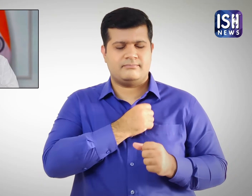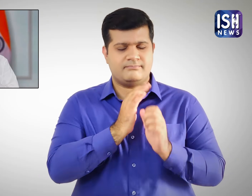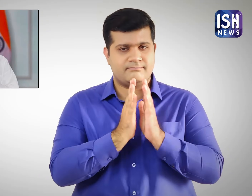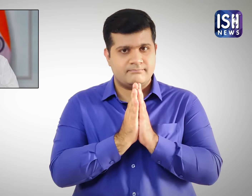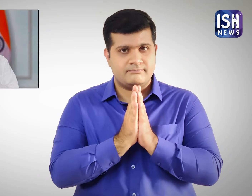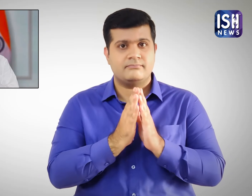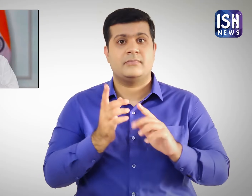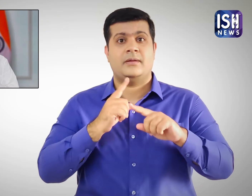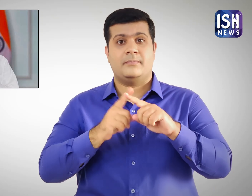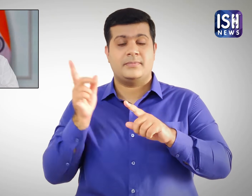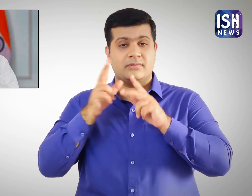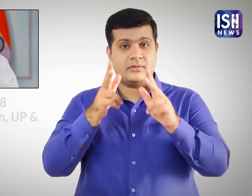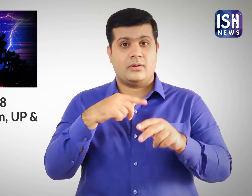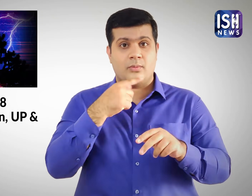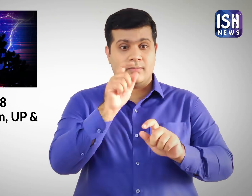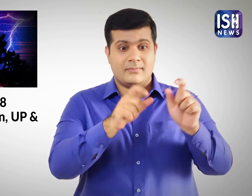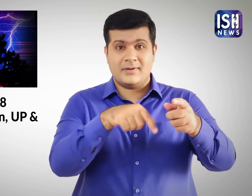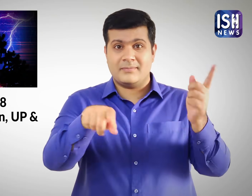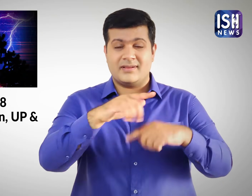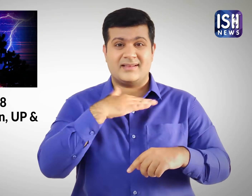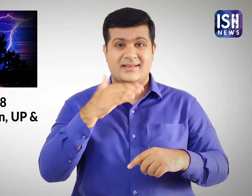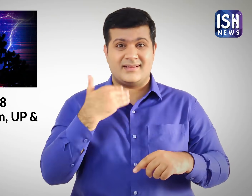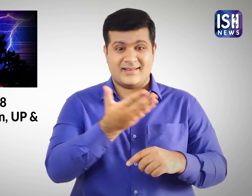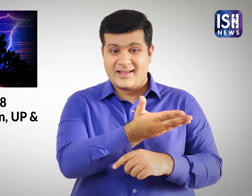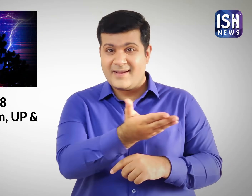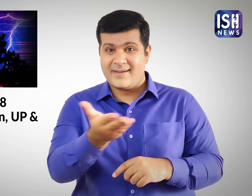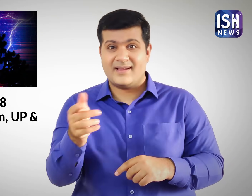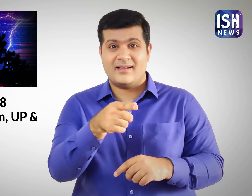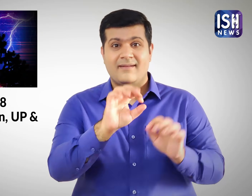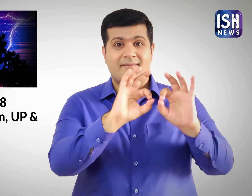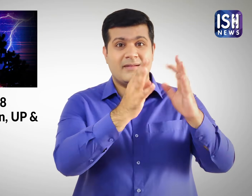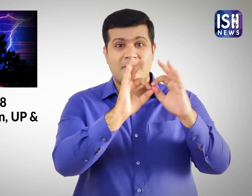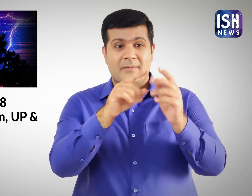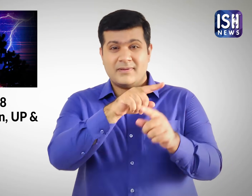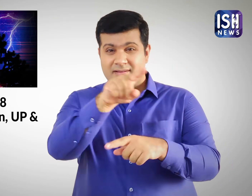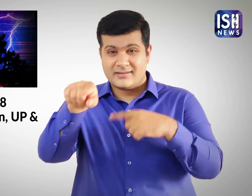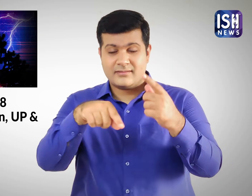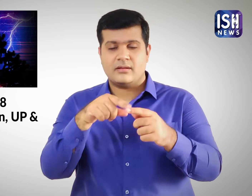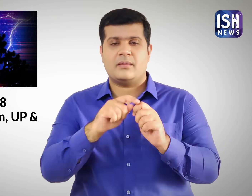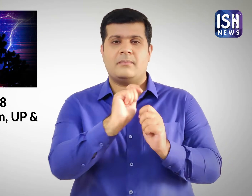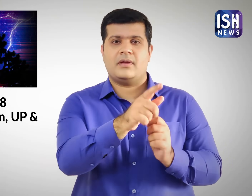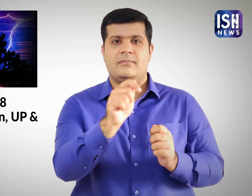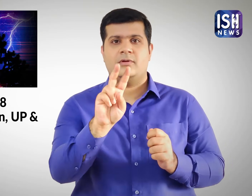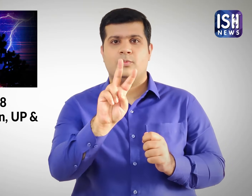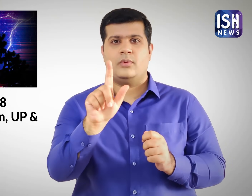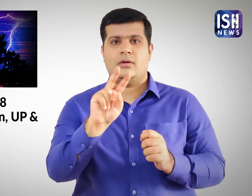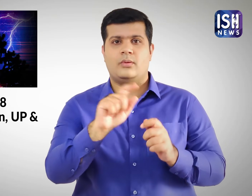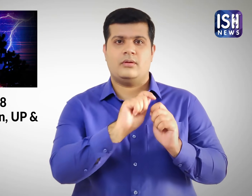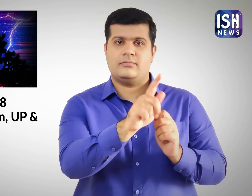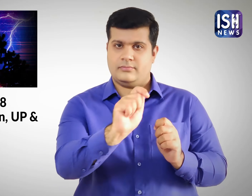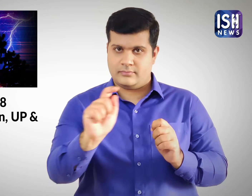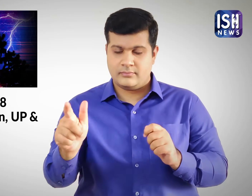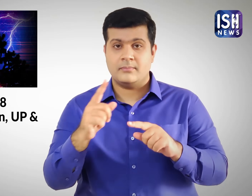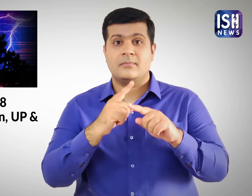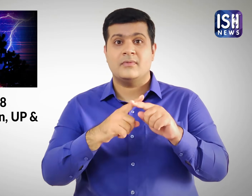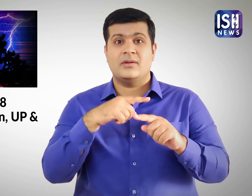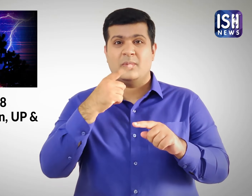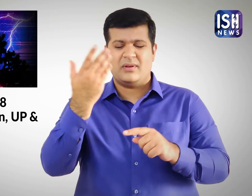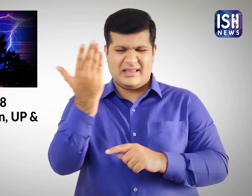उन्होंने शोक व्यक्त किया और पीड़ित परिवारों के लिए प्रत्य एक को 2-2 लाख रुपए की अनुग्राह राशी देनी की घोशना की। उन्होंने